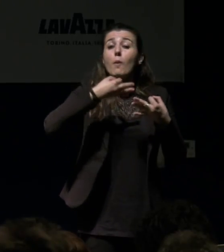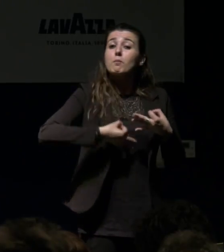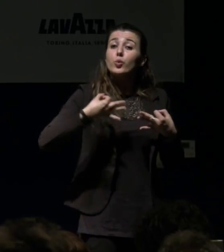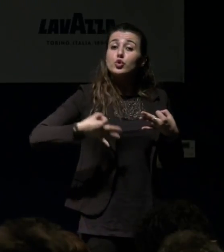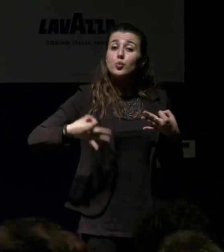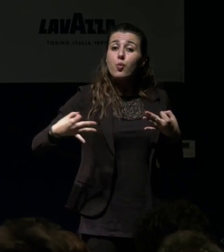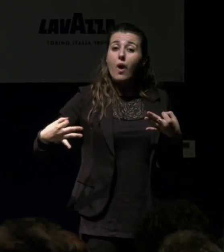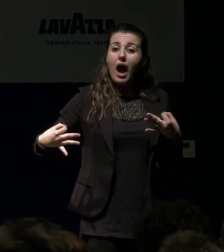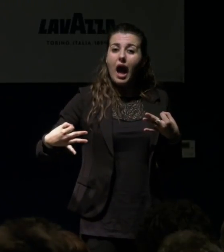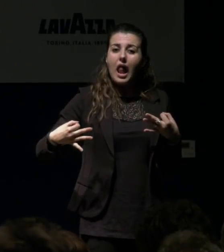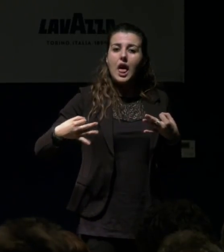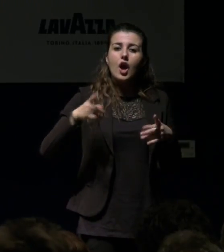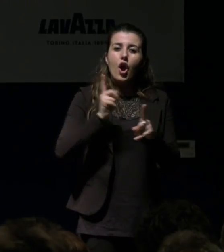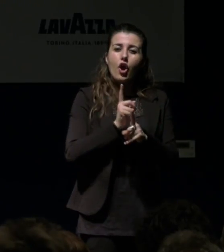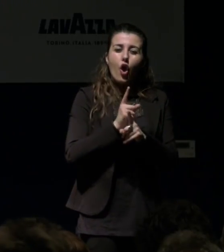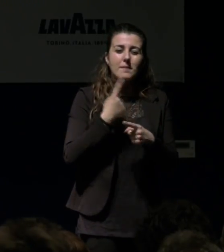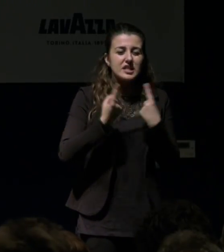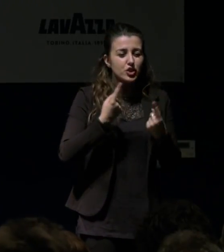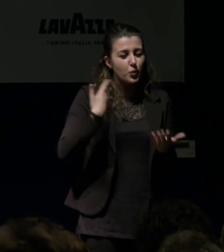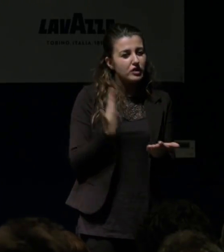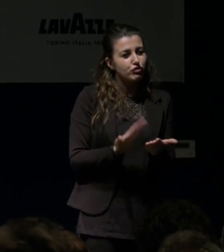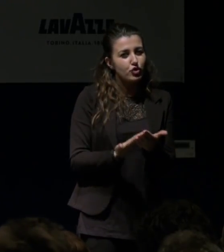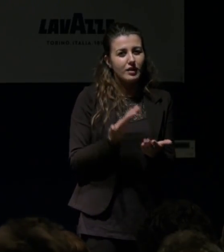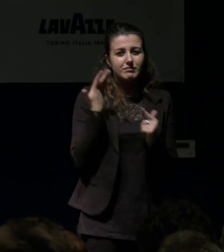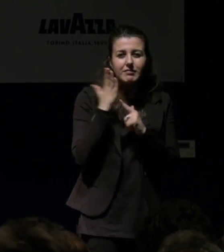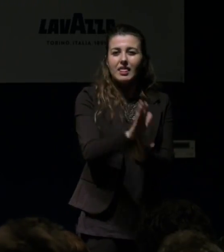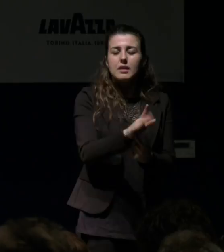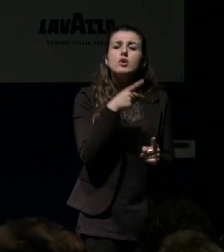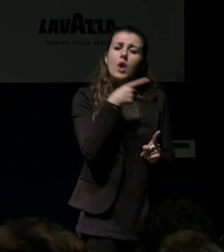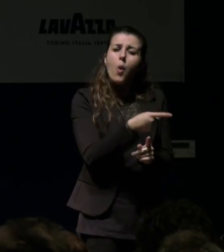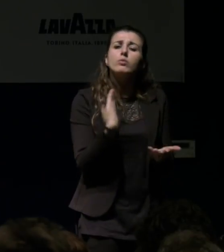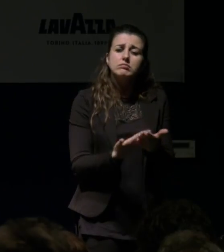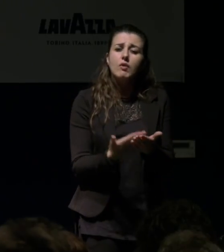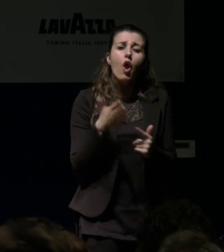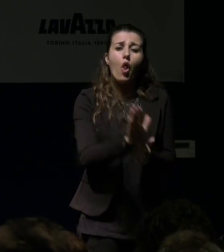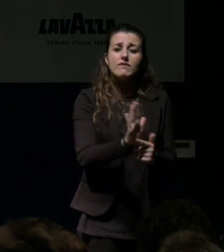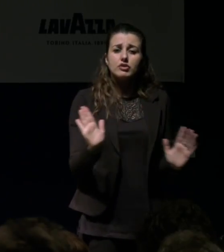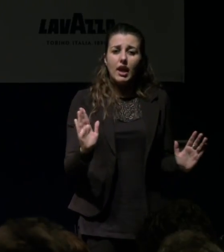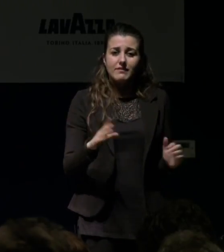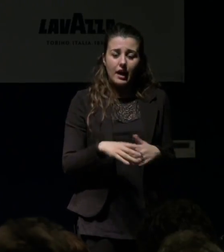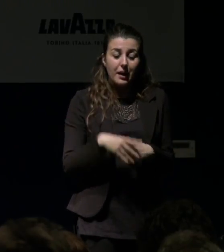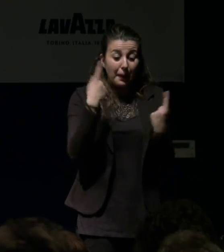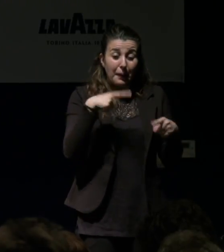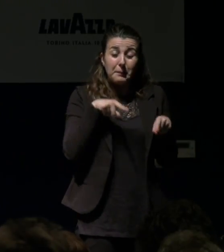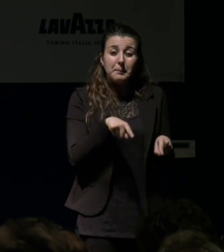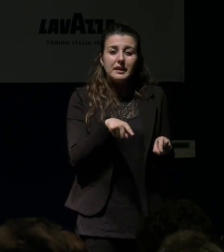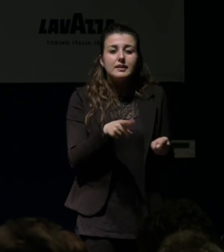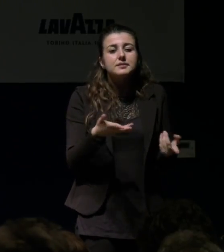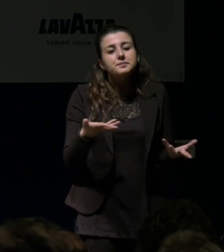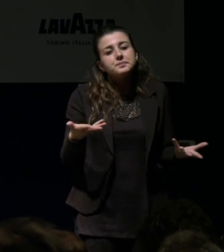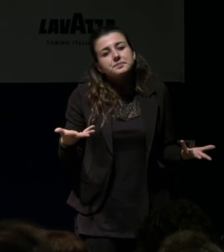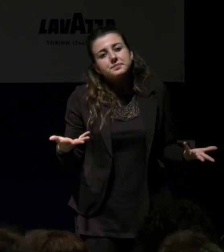e battere il martello dei dati lo faceva in questo senso